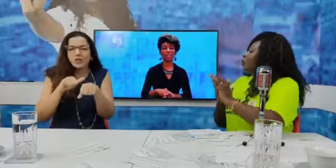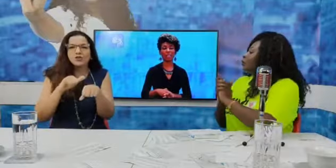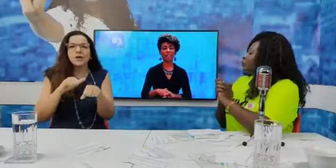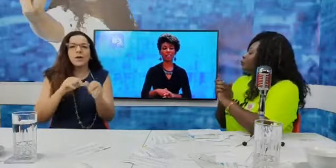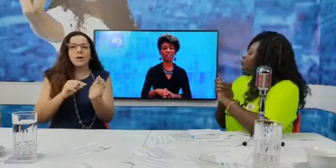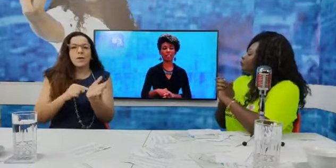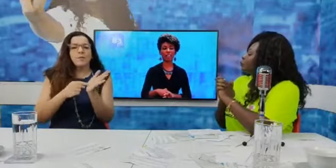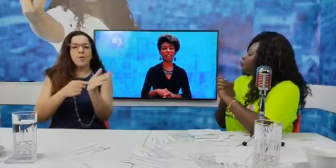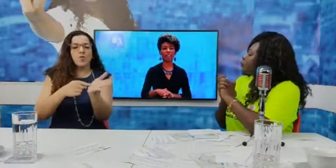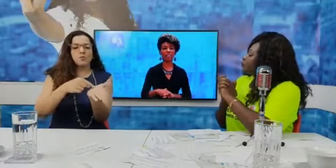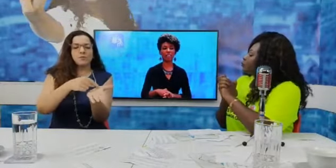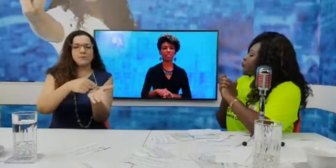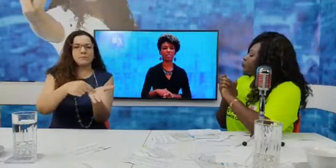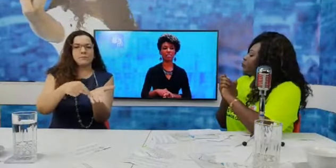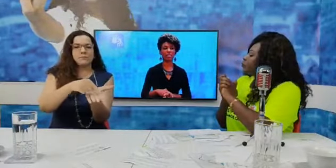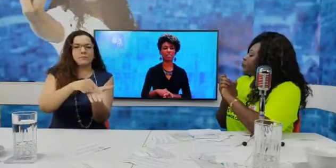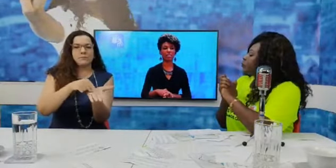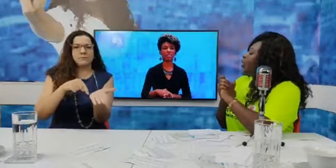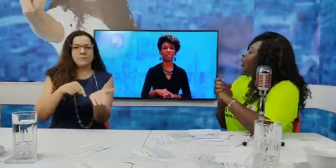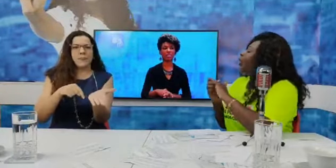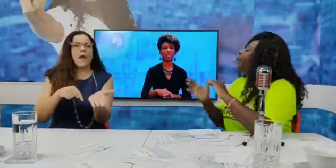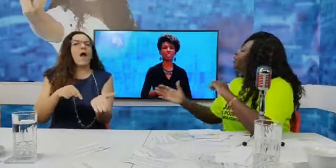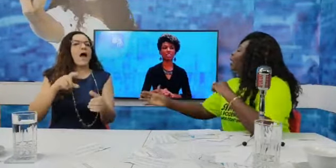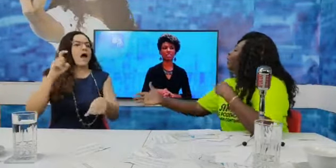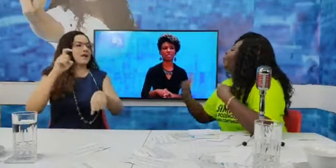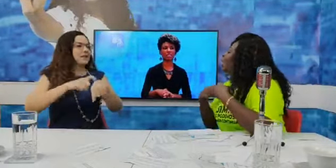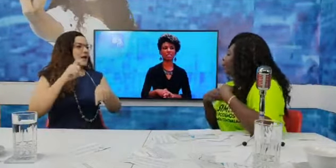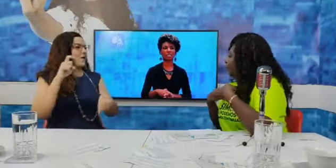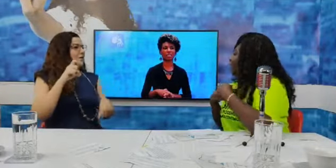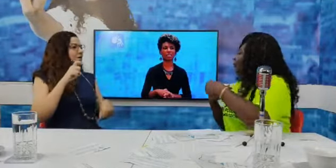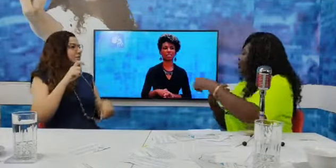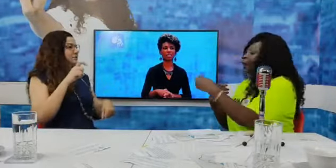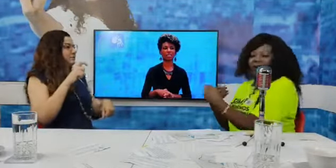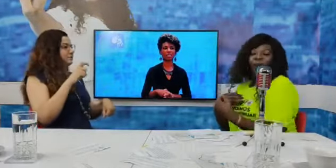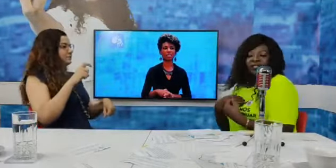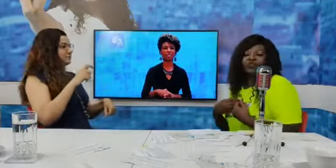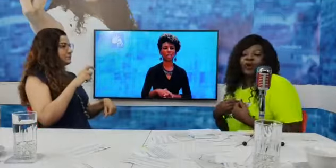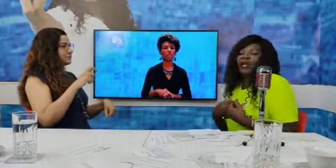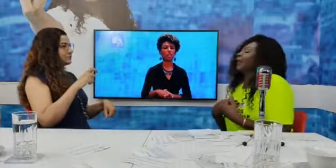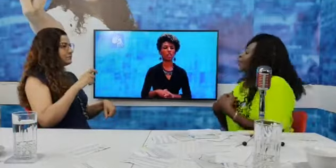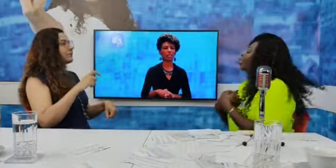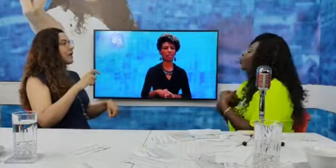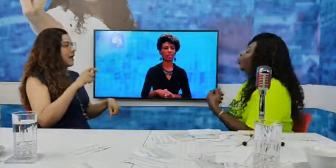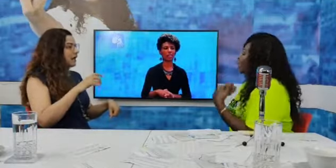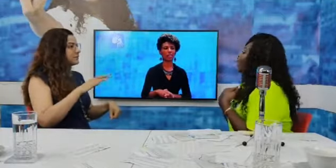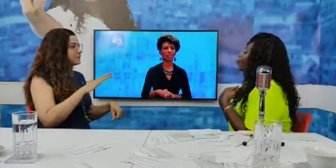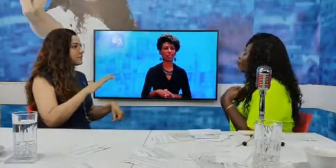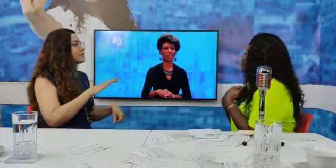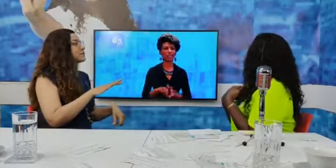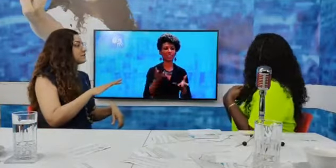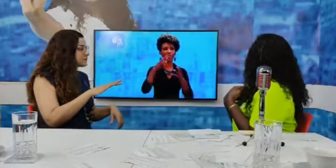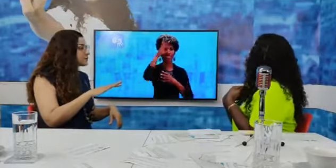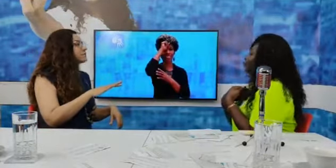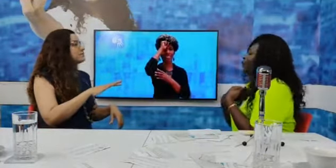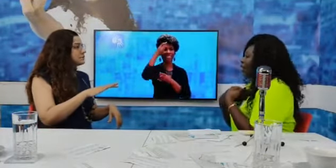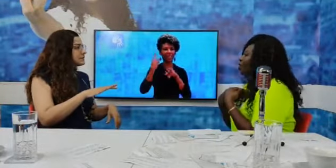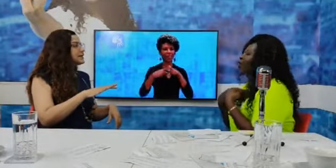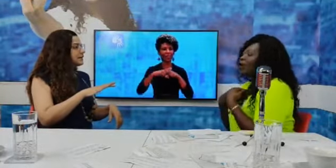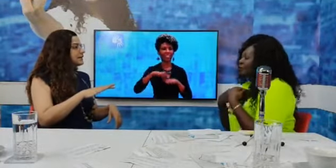Pode criar uma estratégia. Repita para mim aprender, amiga. Eu preciso aprender. Porque muita